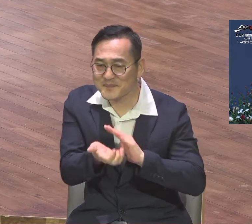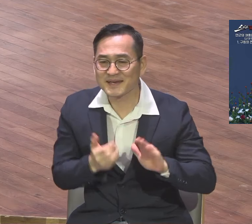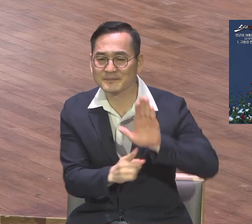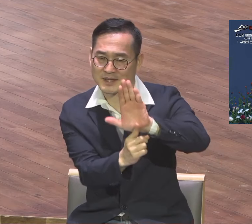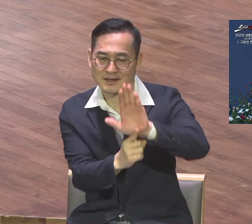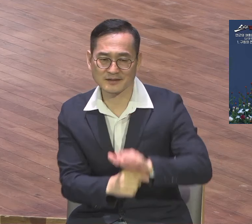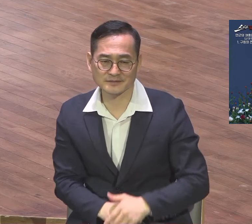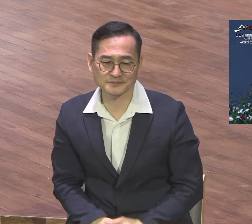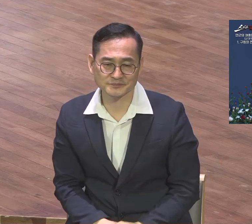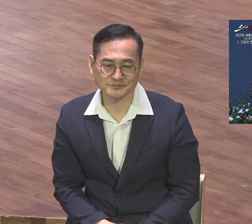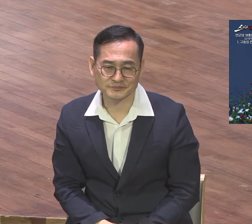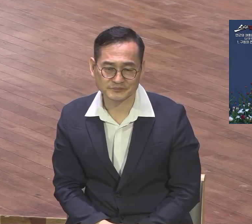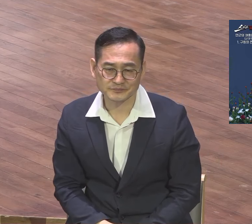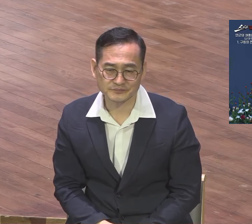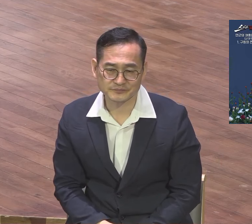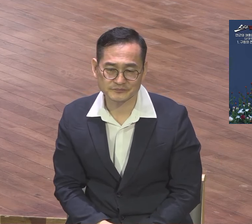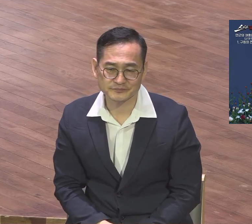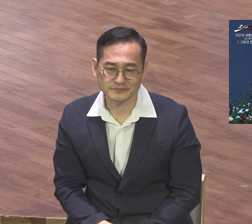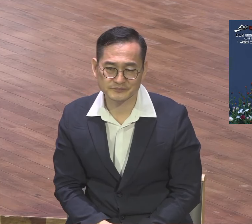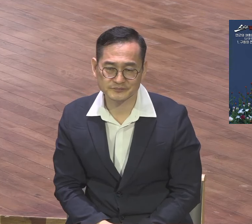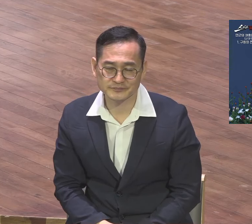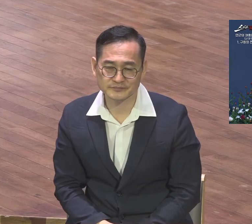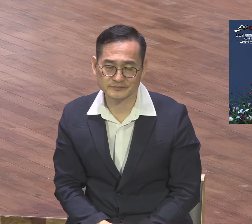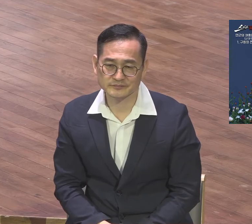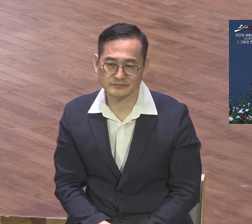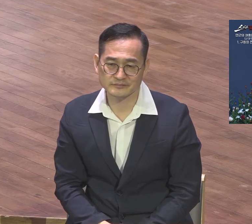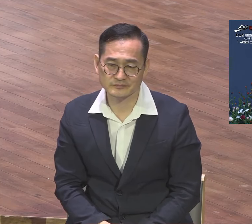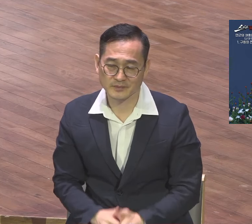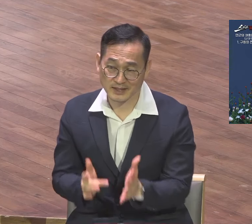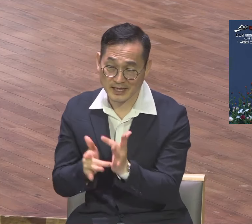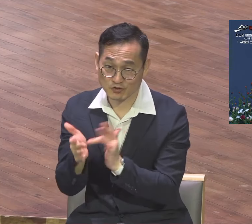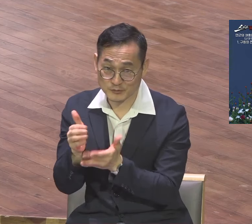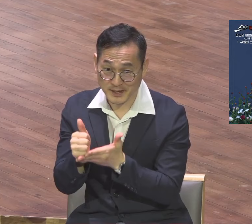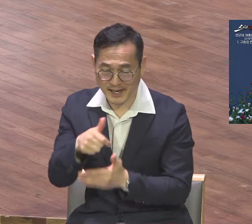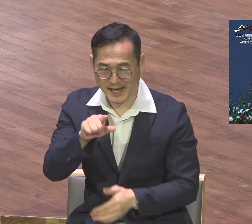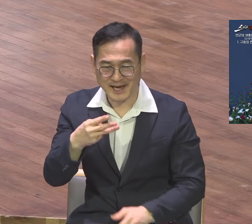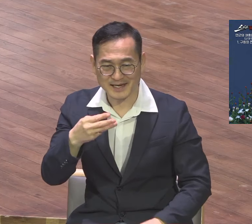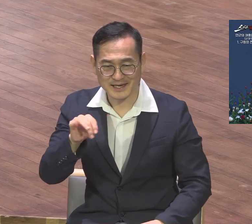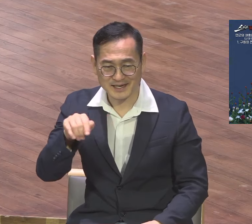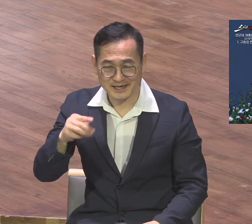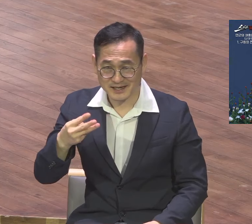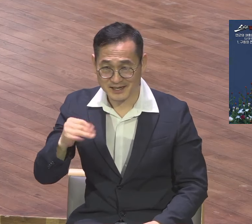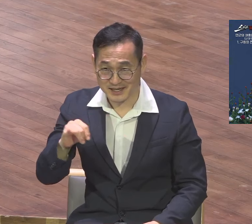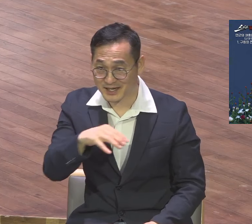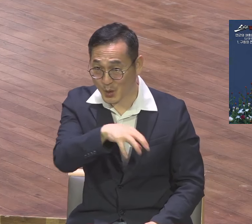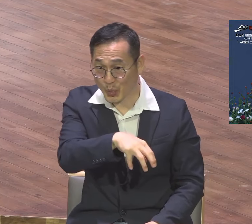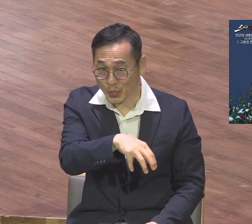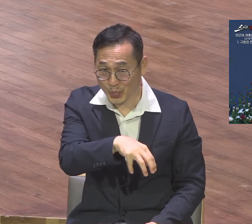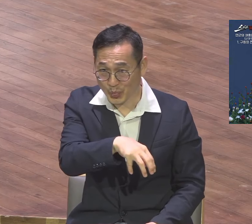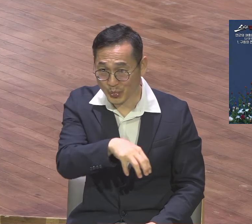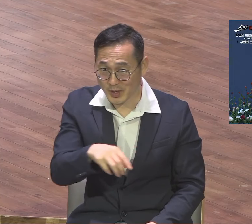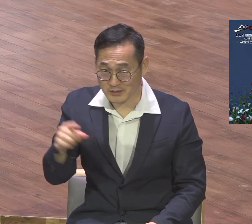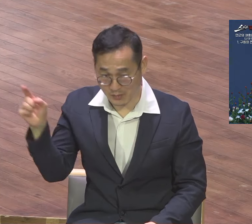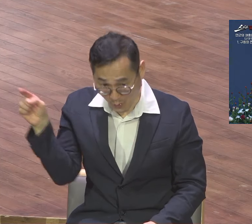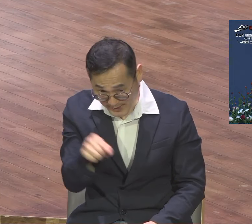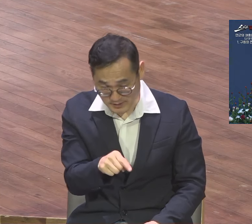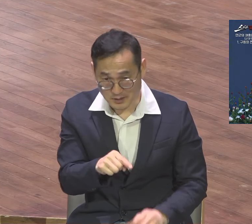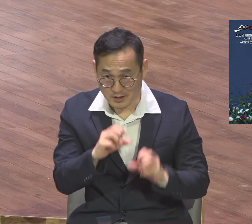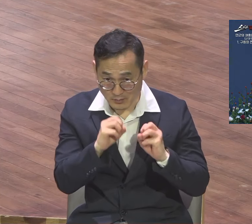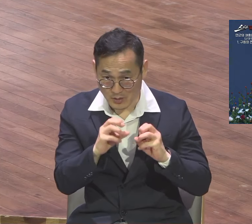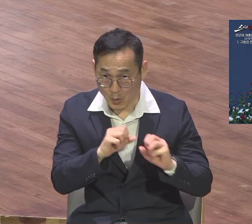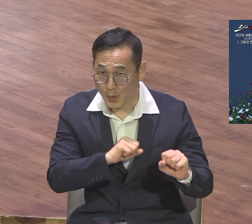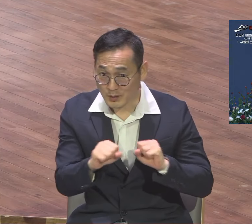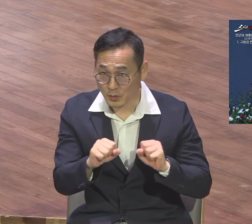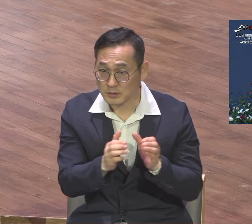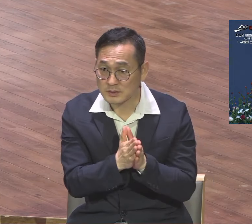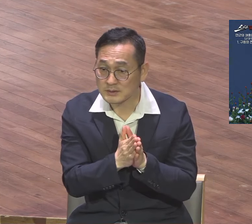그리고 이 예언은 예수 그리스도의 갈릴리 사역으로 그대로 뭐요? 성취가 되잖아. 메시아가 오셔서